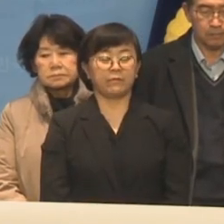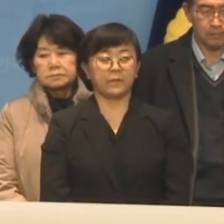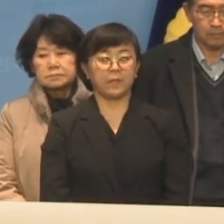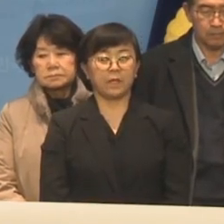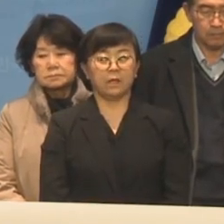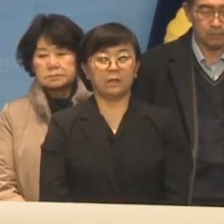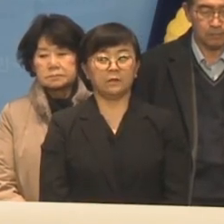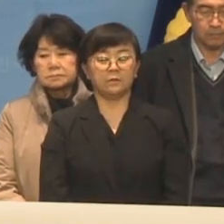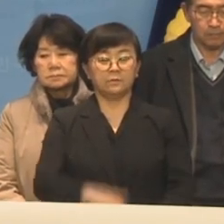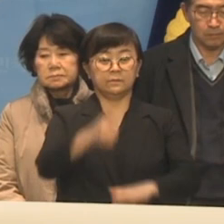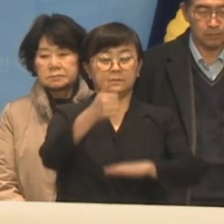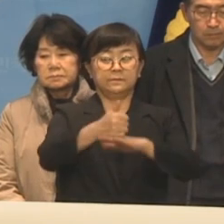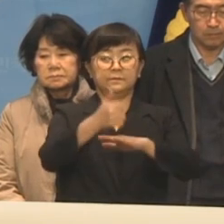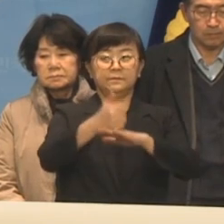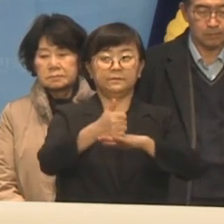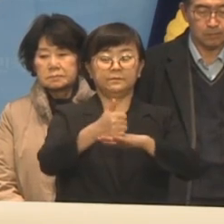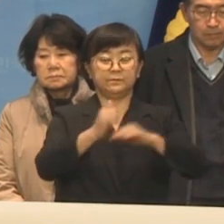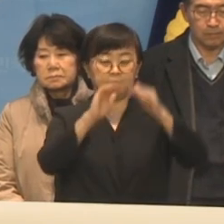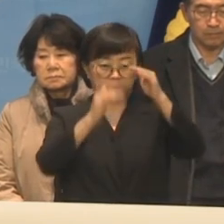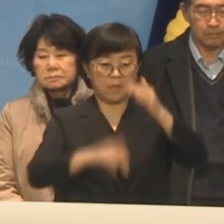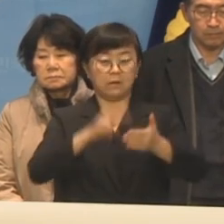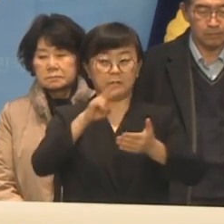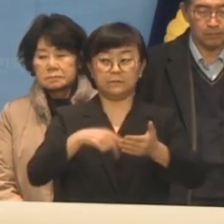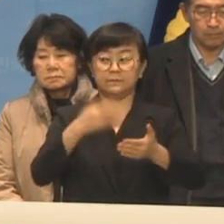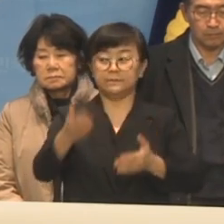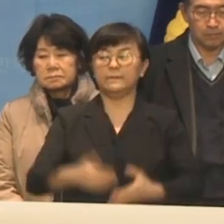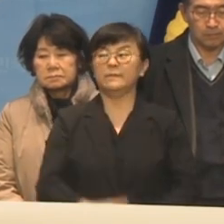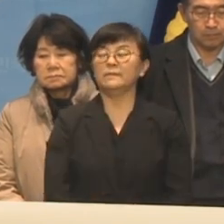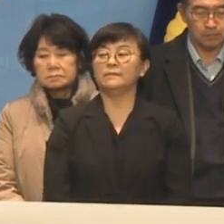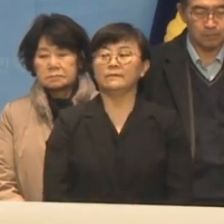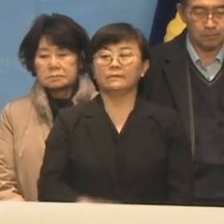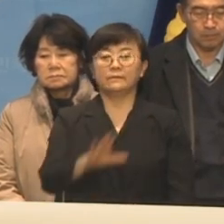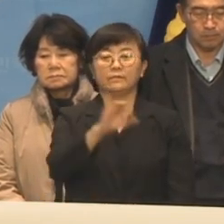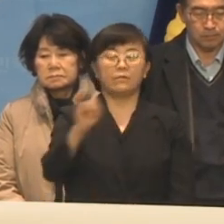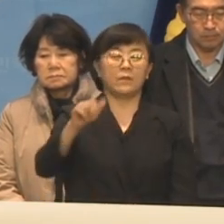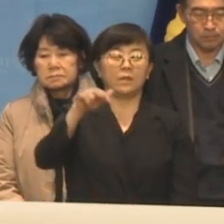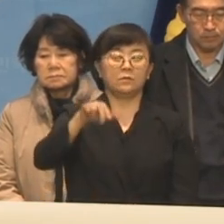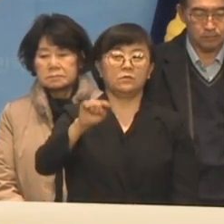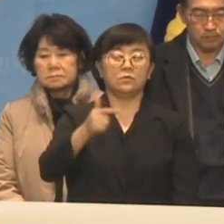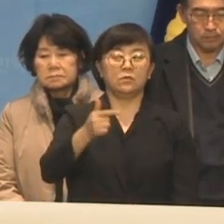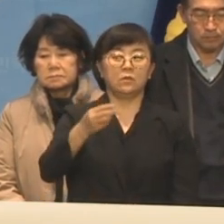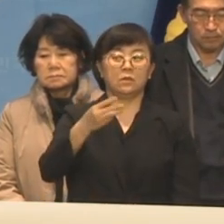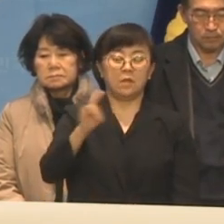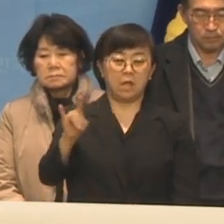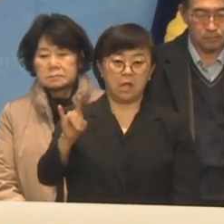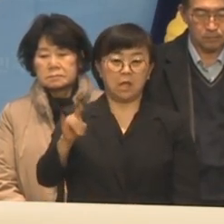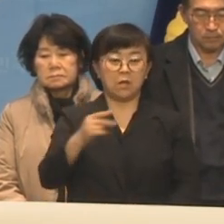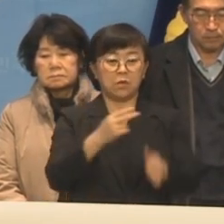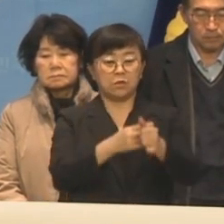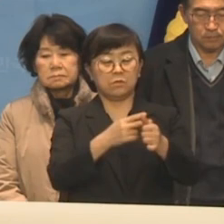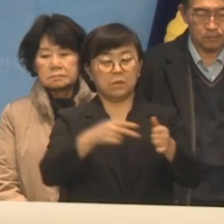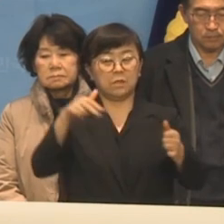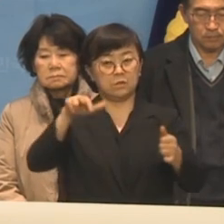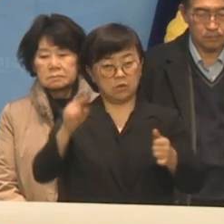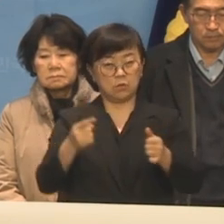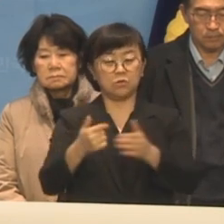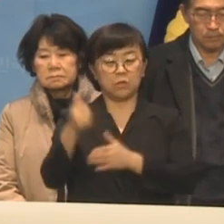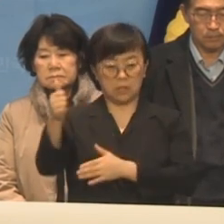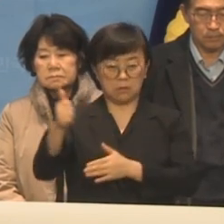네, 마지막으로 기자회견문을 낭독하도록 하겠습니다. 이준택 교수님과 전영조 소장님께서